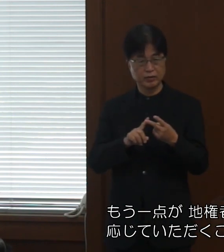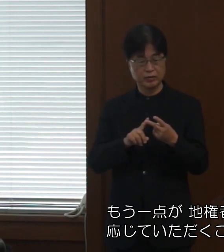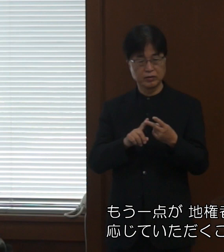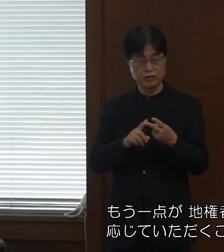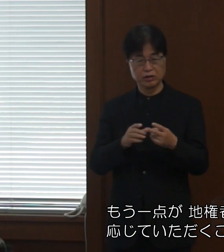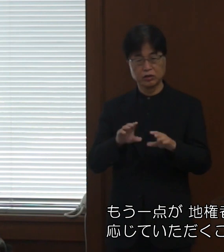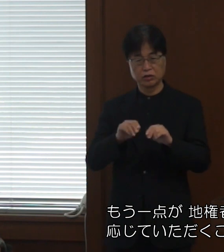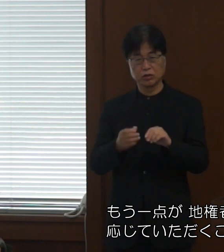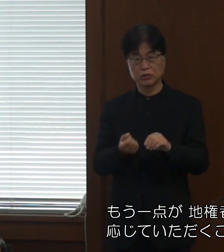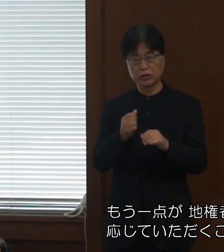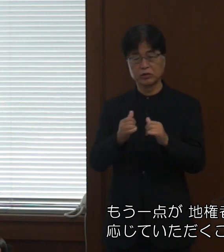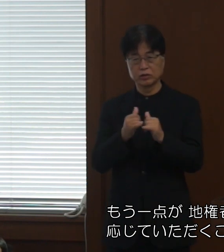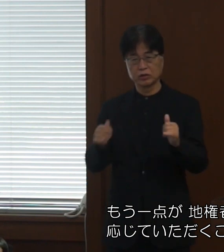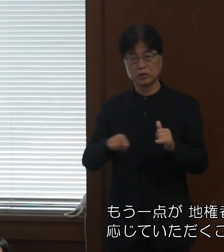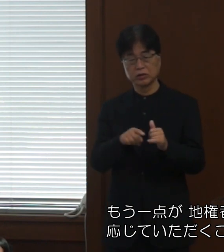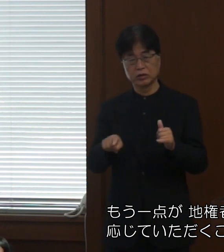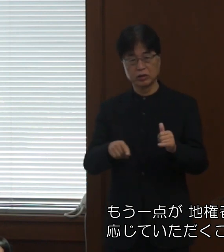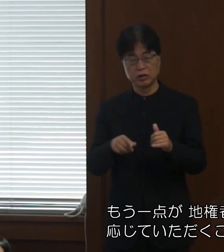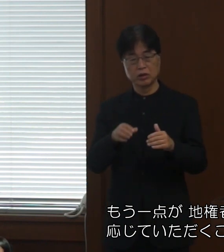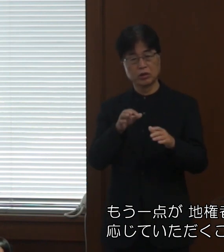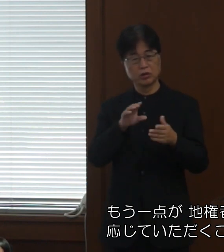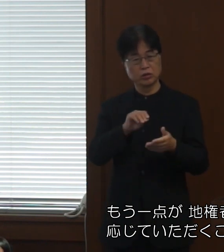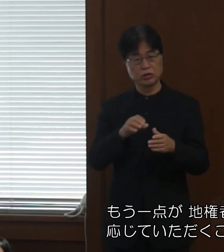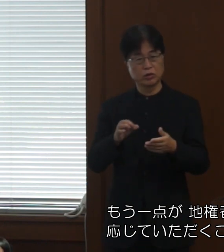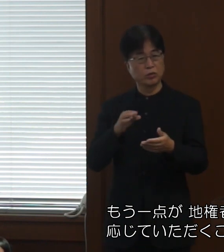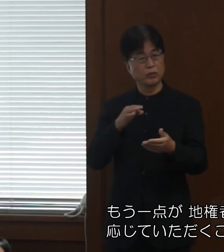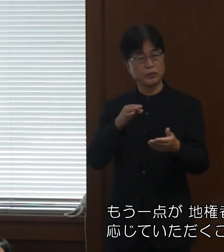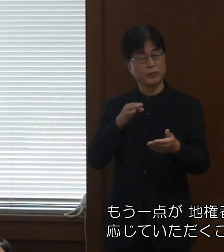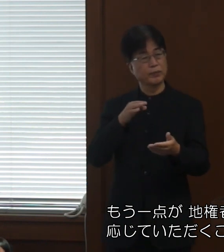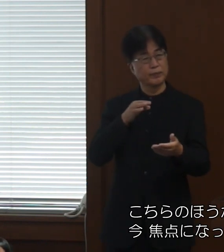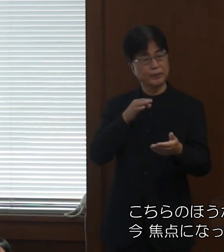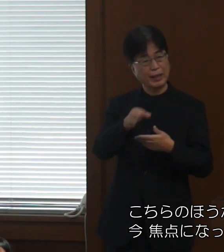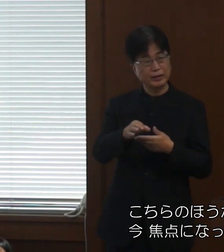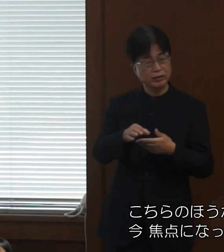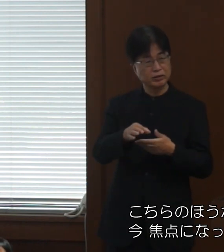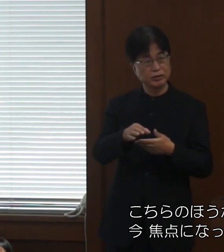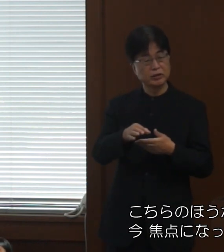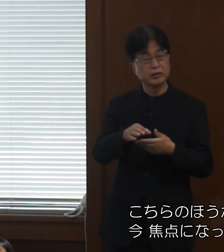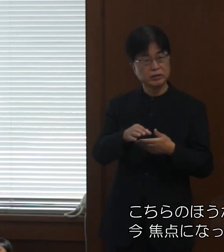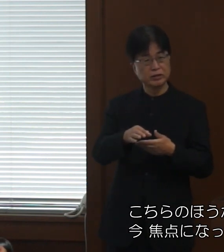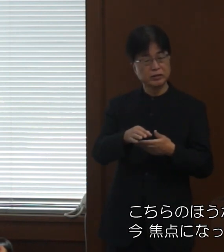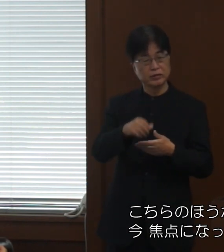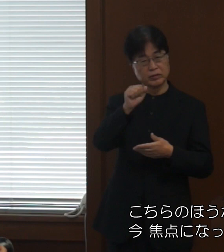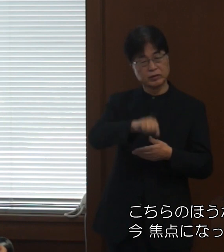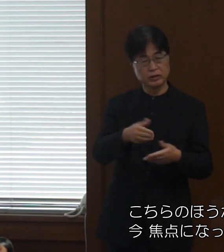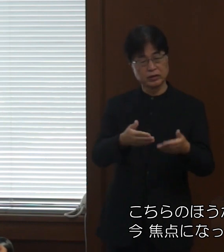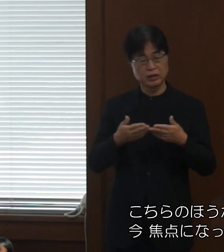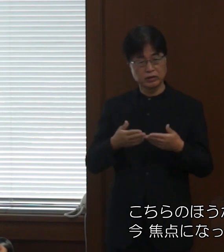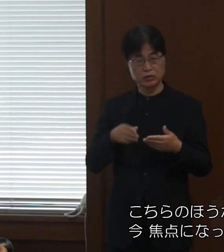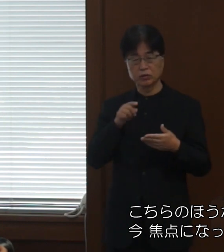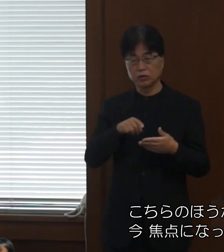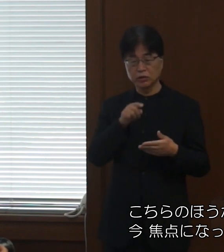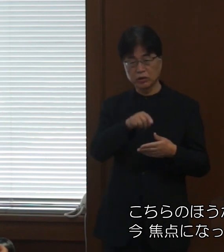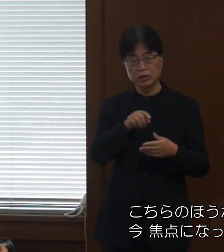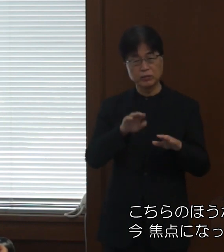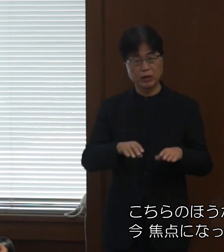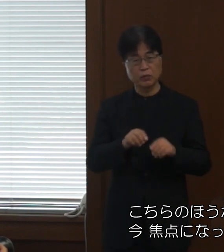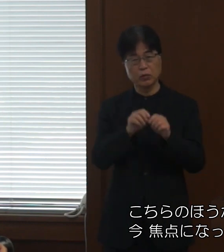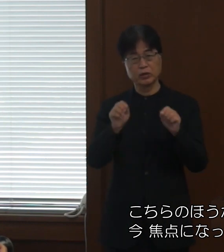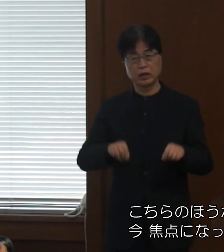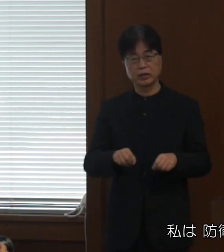地権者の皆さんに土地の売却のいただくことということでありますこちらの方が今商品になっているわけであり